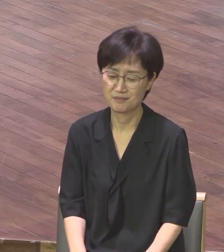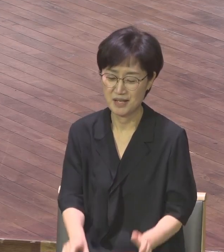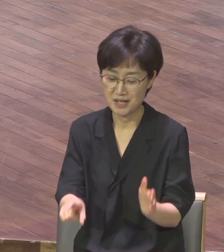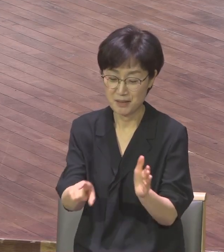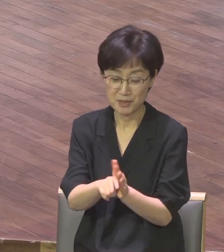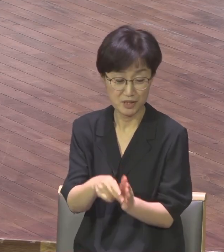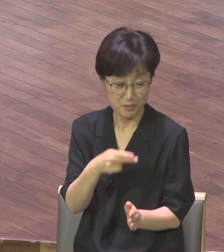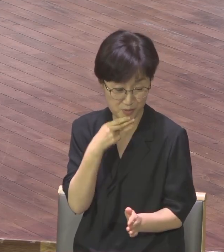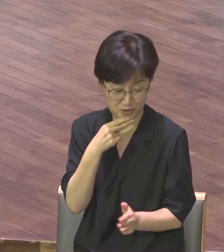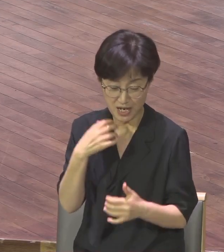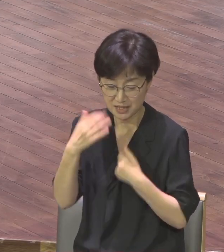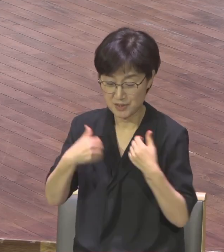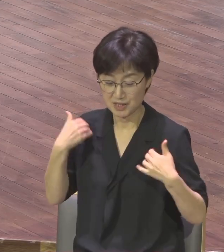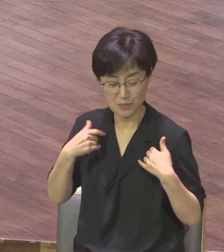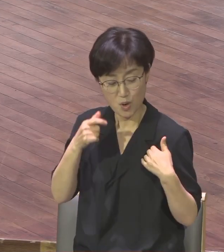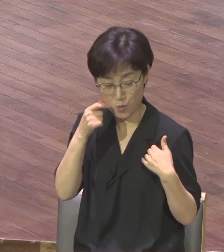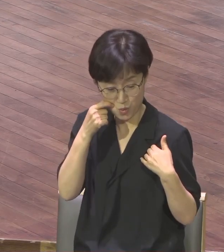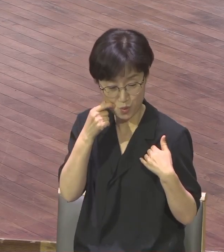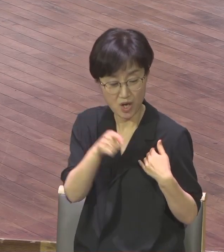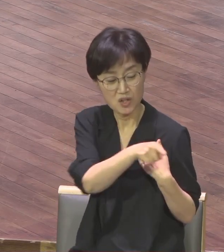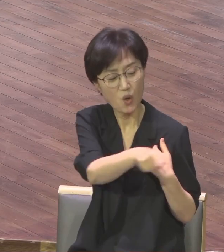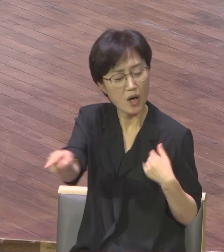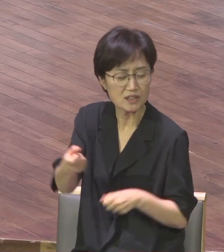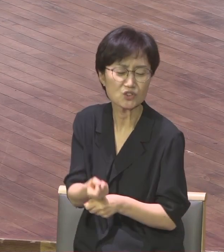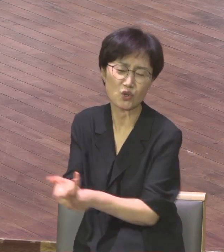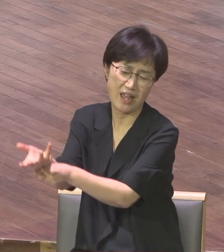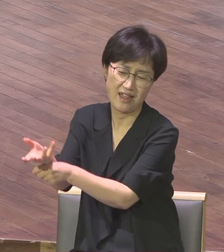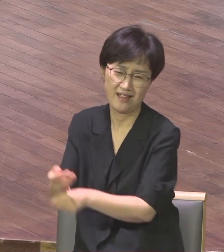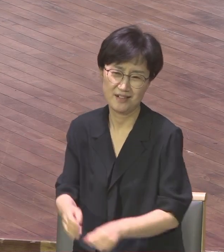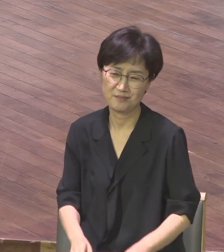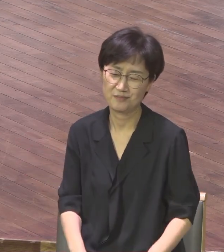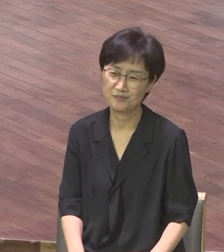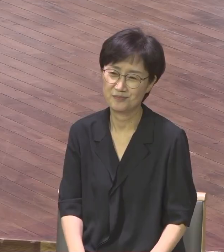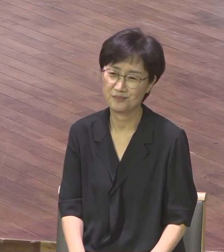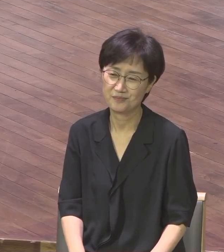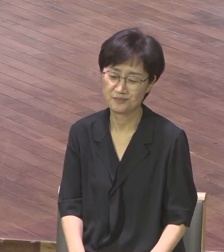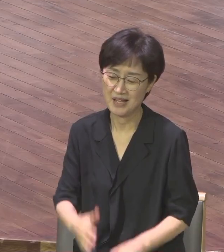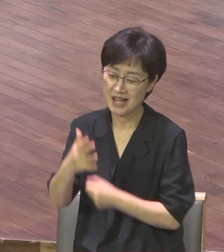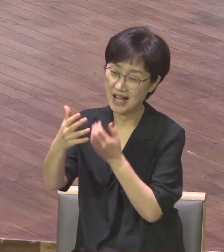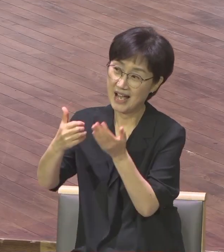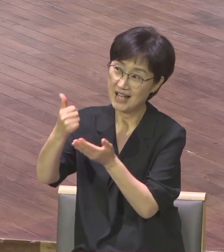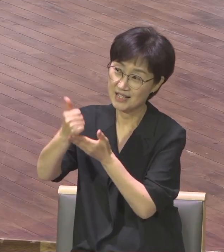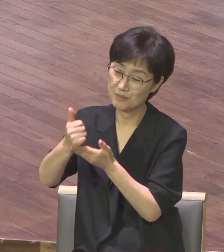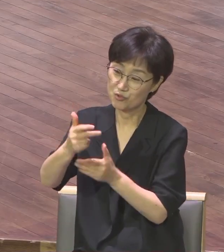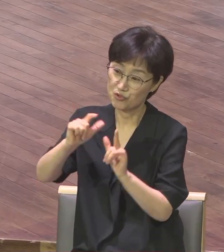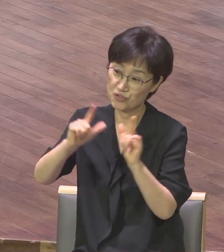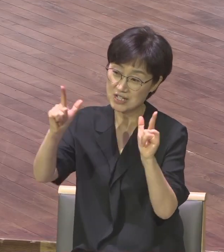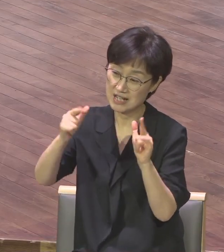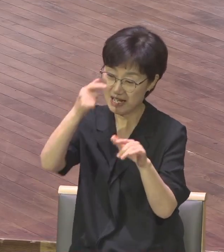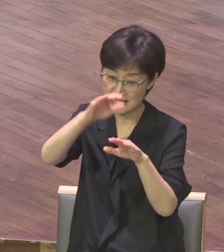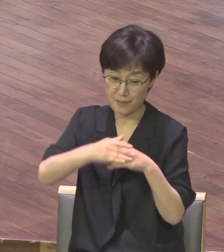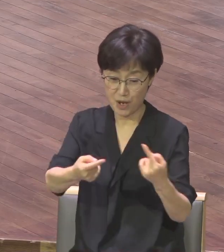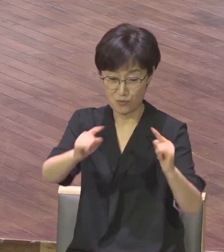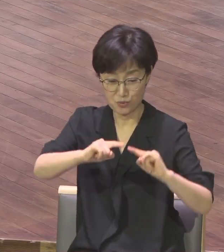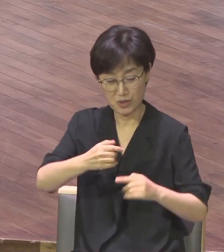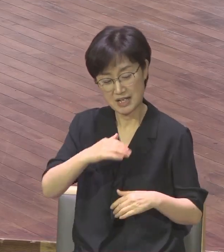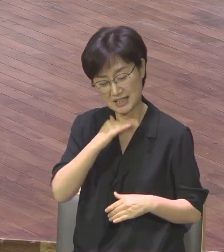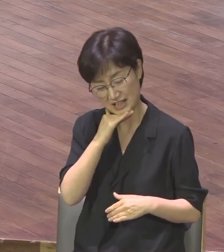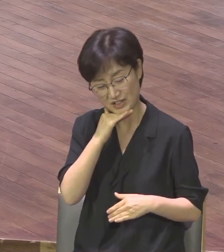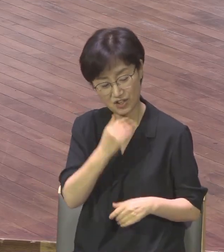믿음이 없이는 하나님을 기쁘시게 하지 못한다고 전해라. 하나님은 주일 예배를 무척 기다리신다고